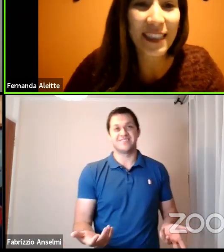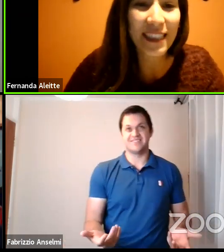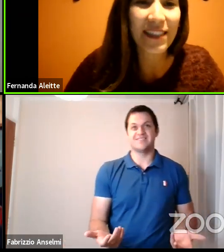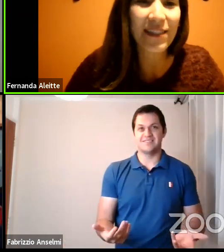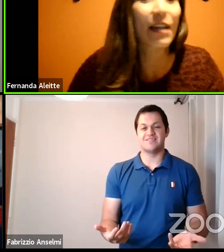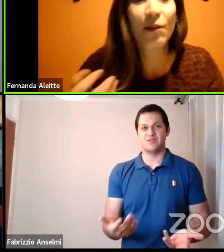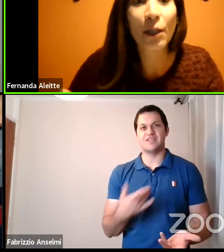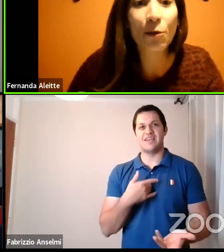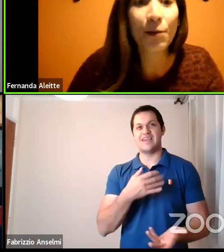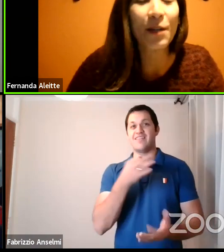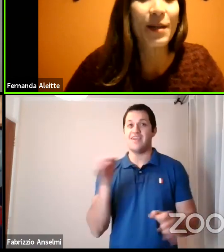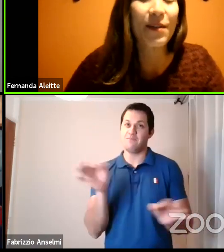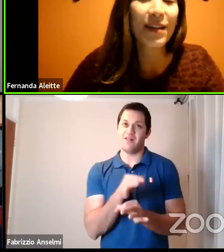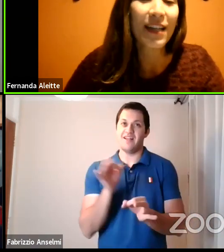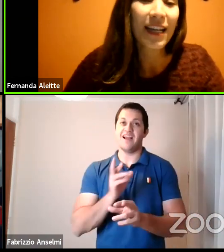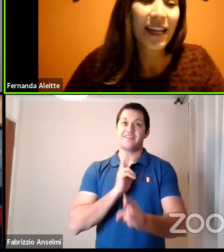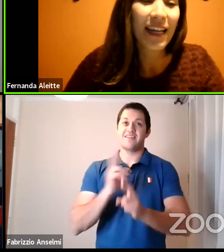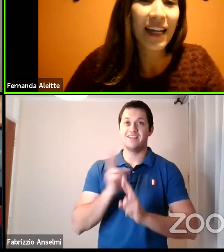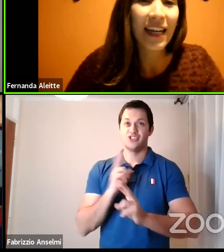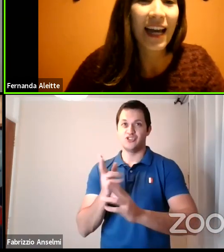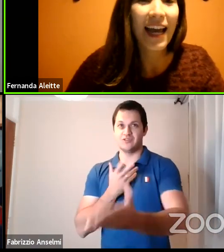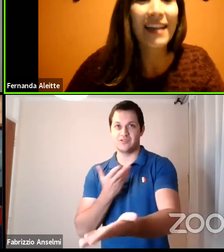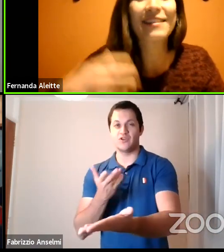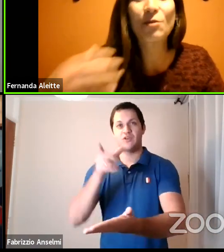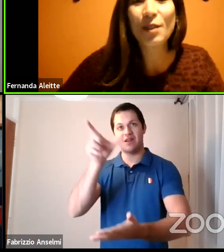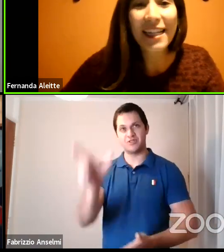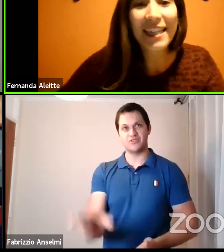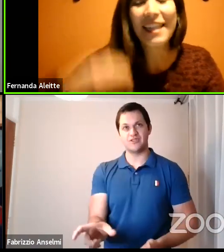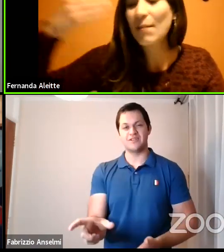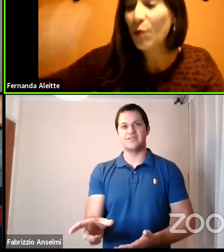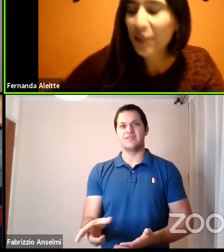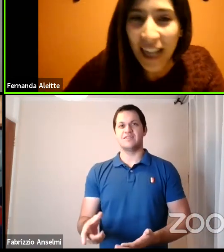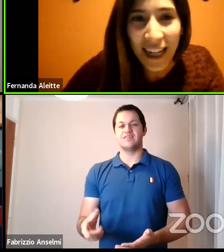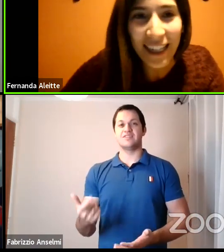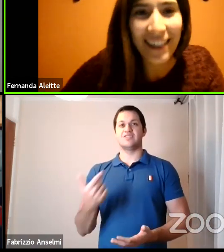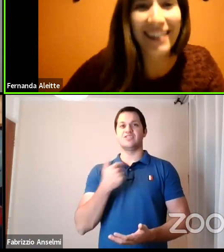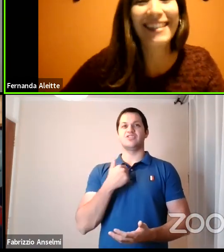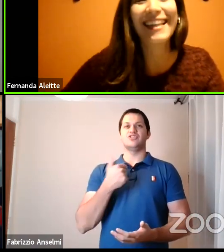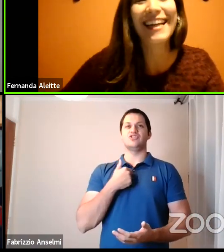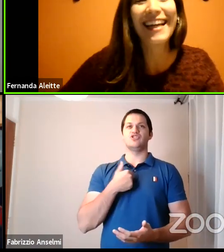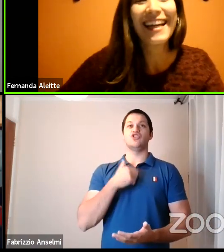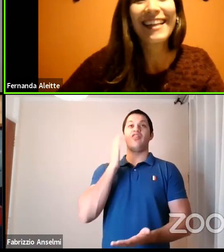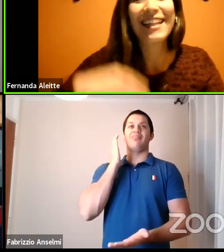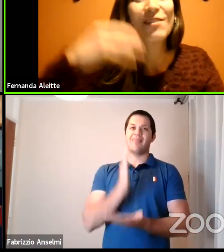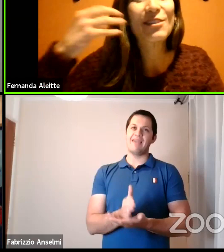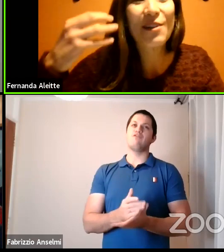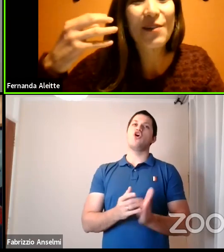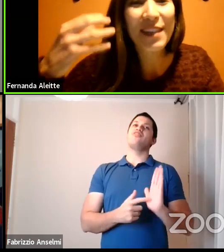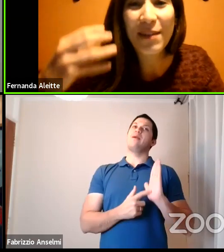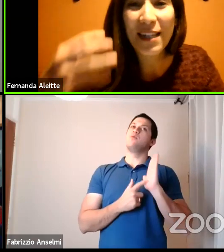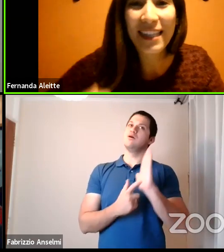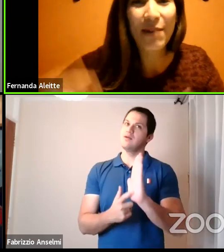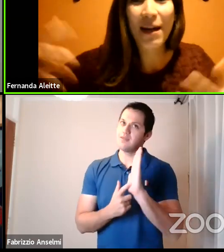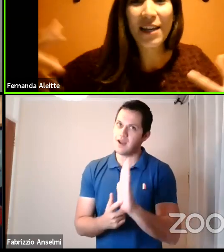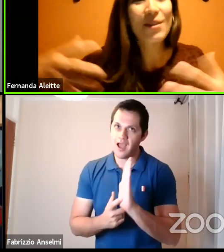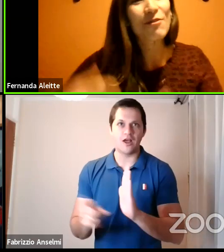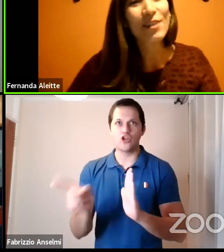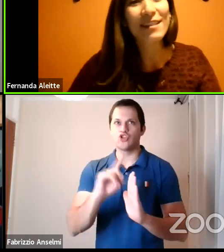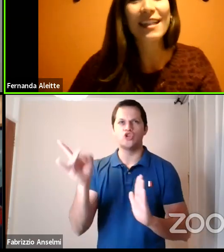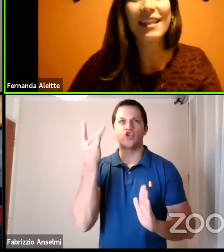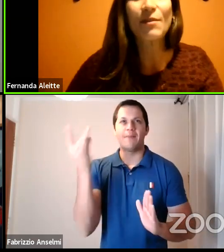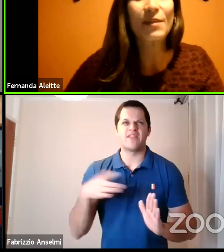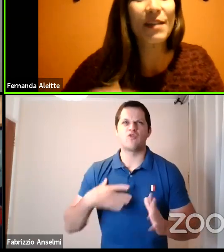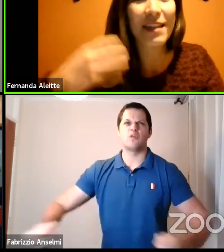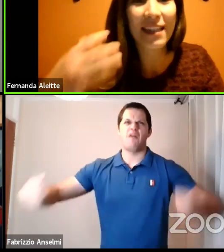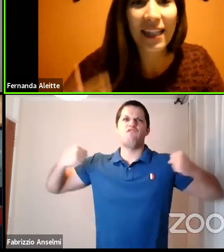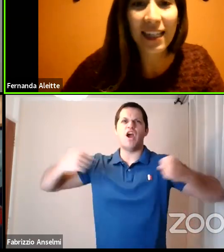con el paciente, con el usuario, perdón, uno tiene que demostrar que no es solo un tema de tamaño, de